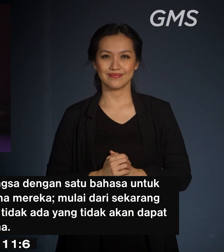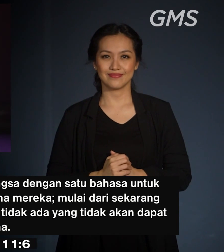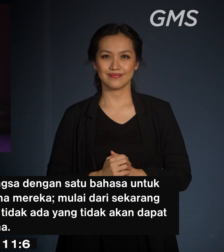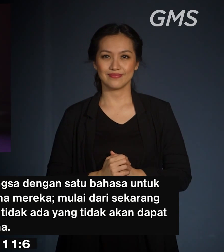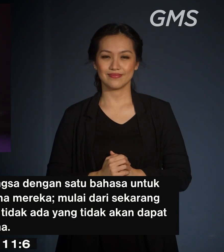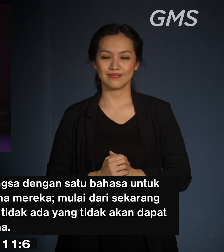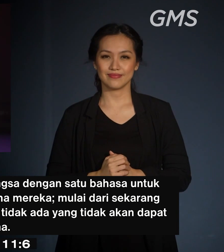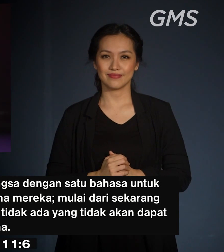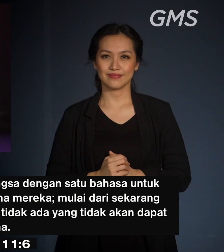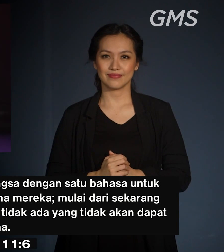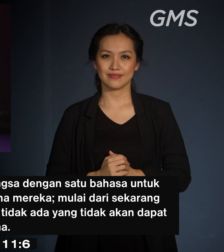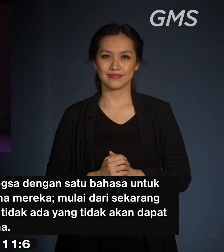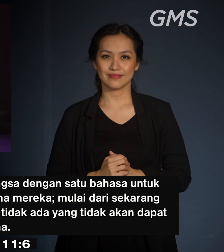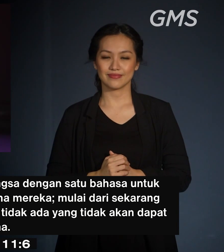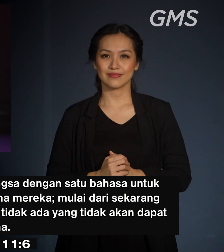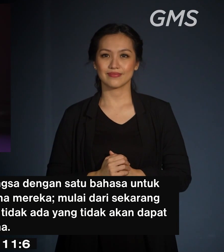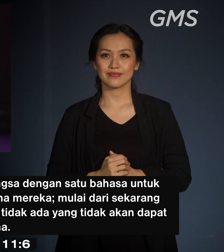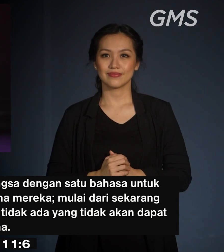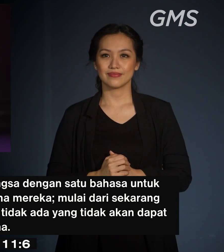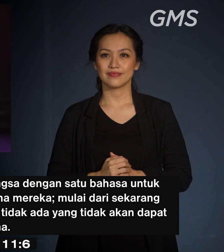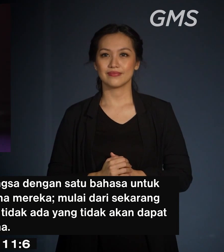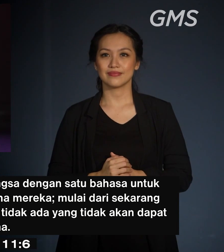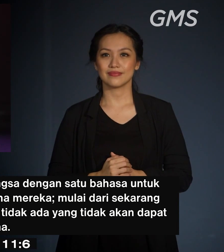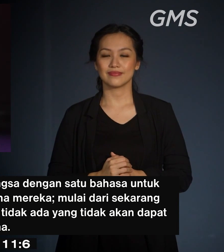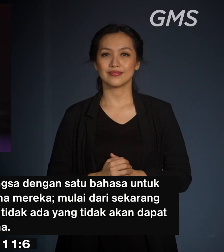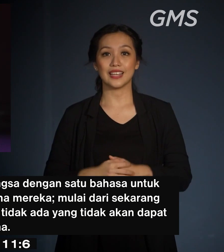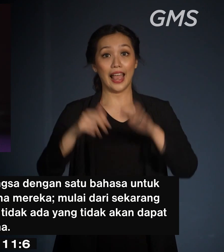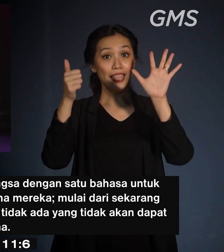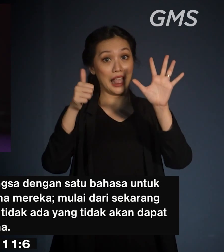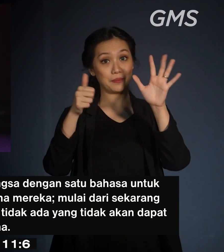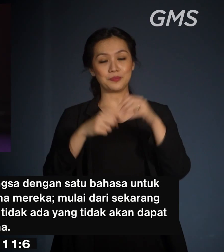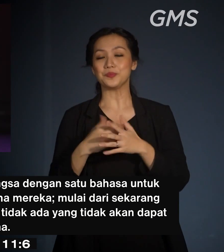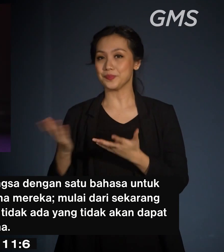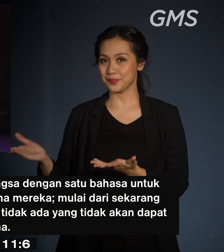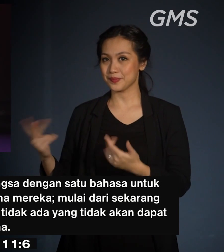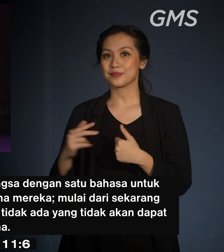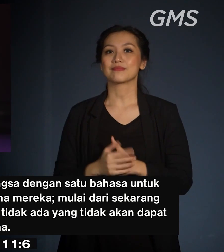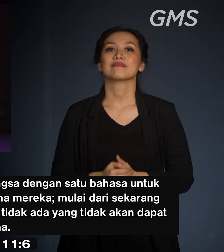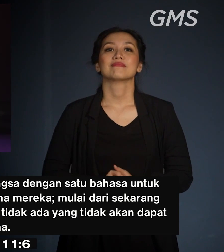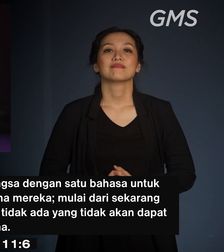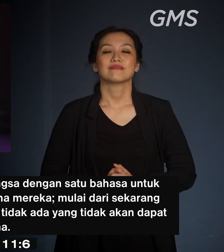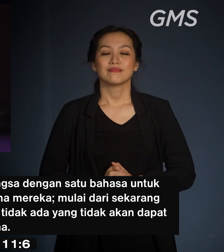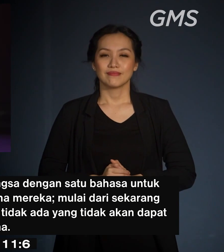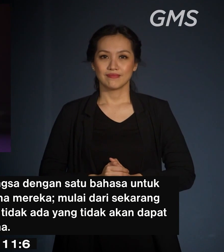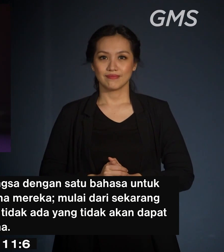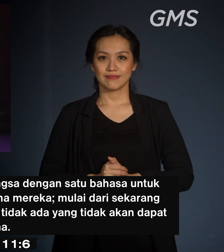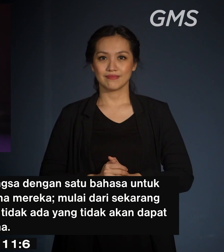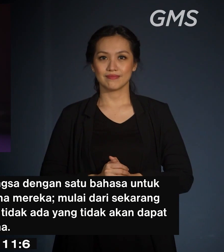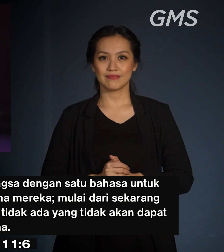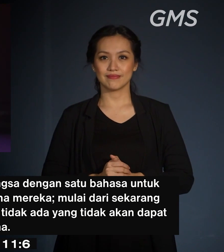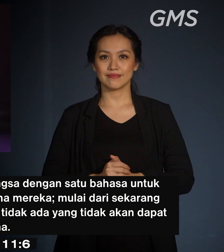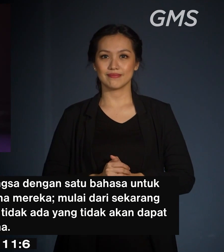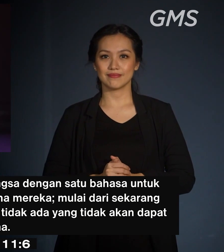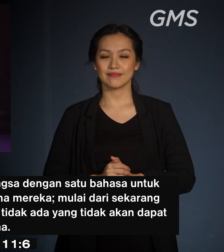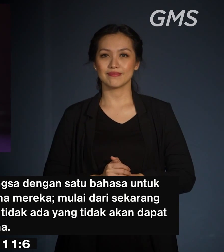Mulai dari sekarang, apapun juga yang mereka rencanakan, tidak ada